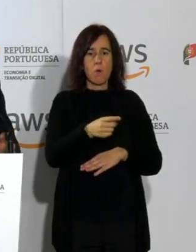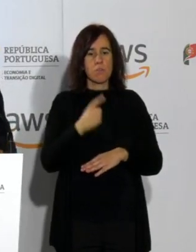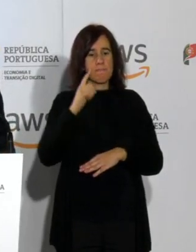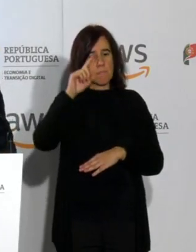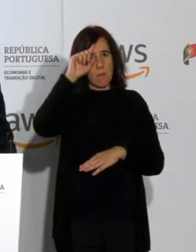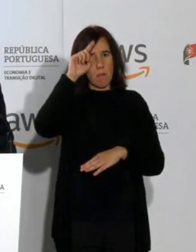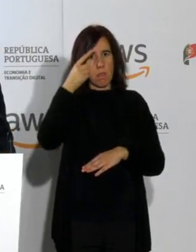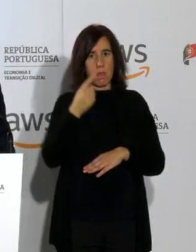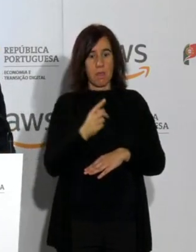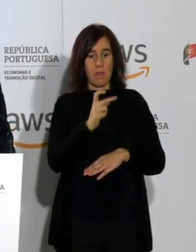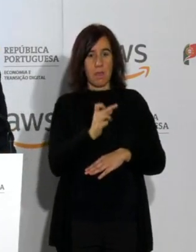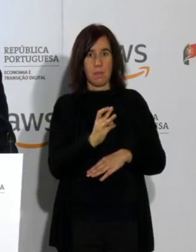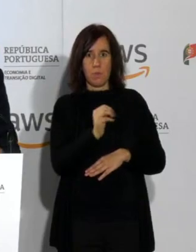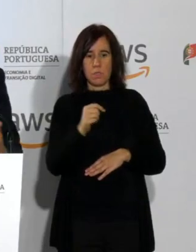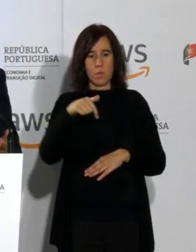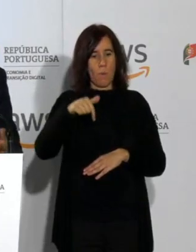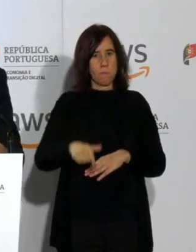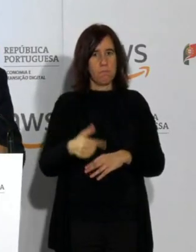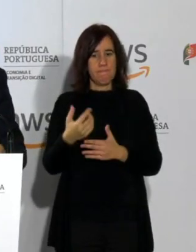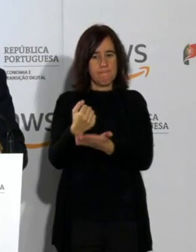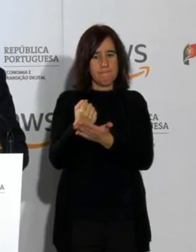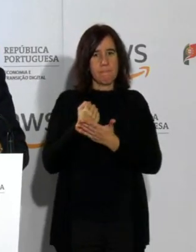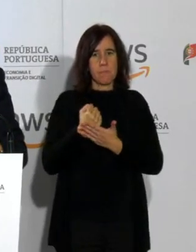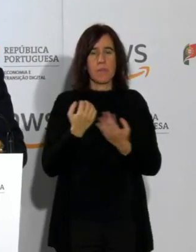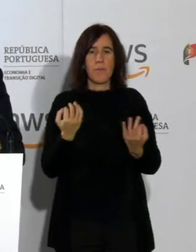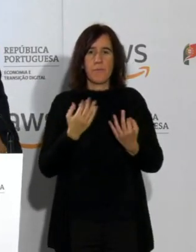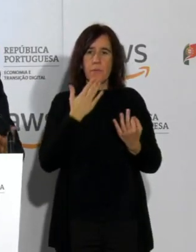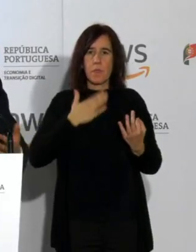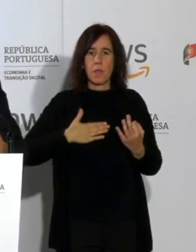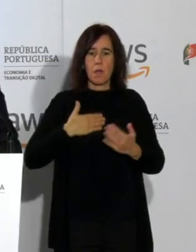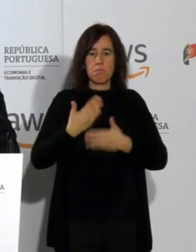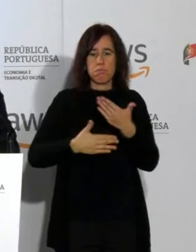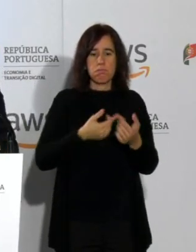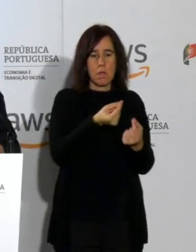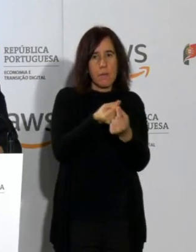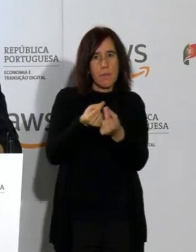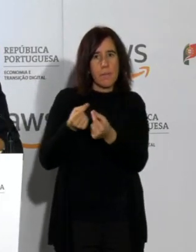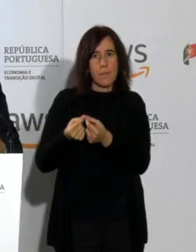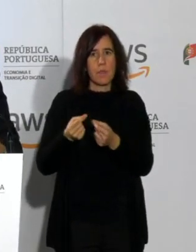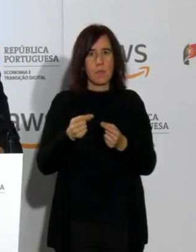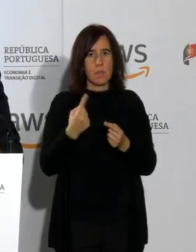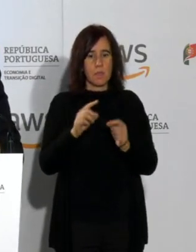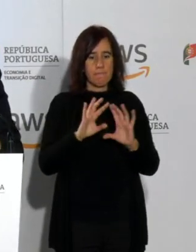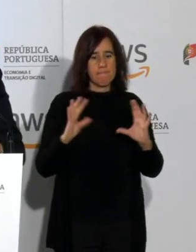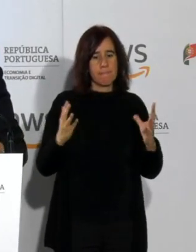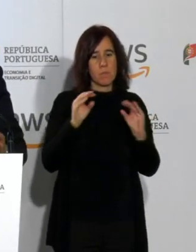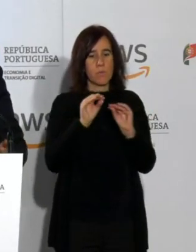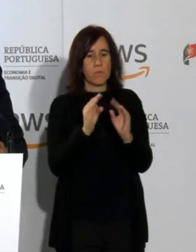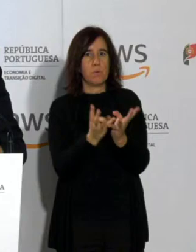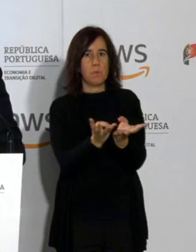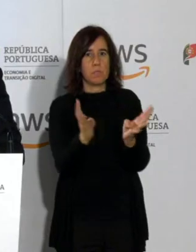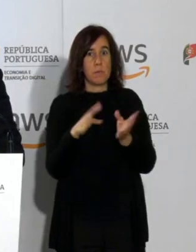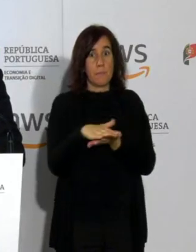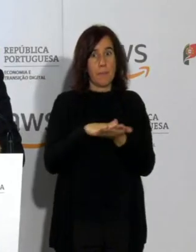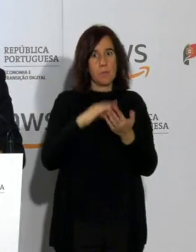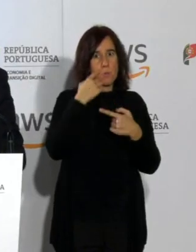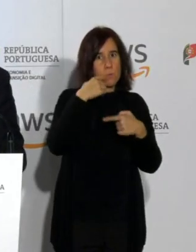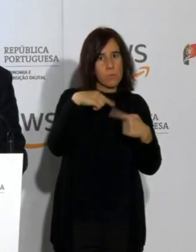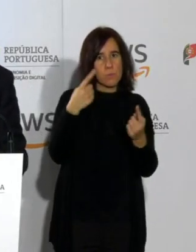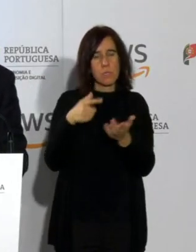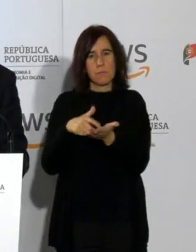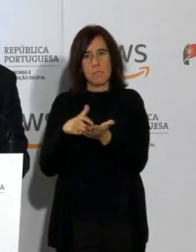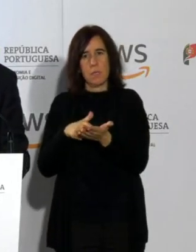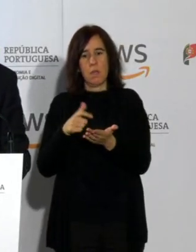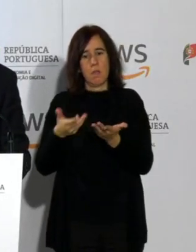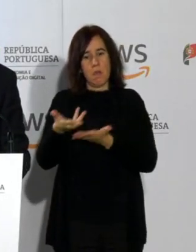que a AWS teve desde a primeira hora e que pretende, de facto, acelerar e aproximar o ecossistema de formação de base pública das